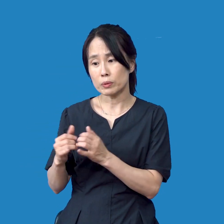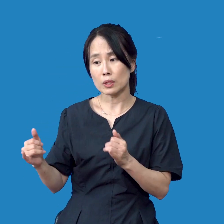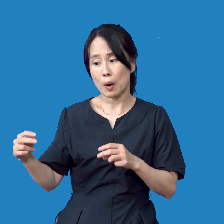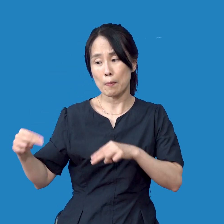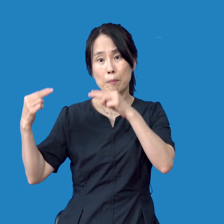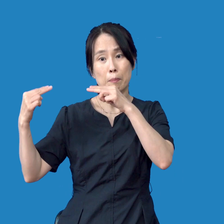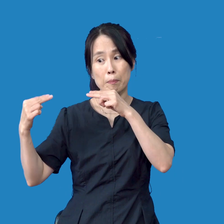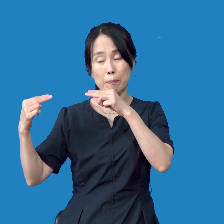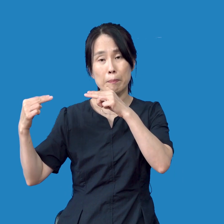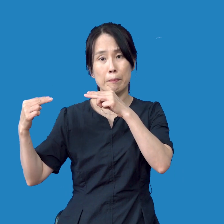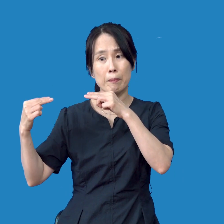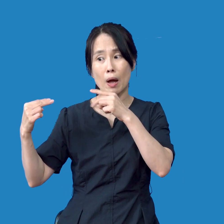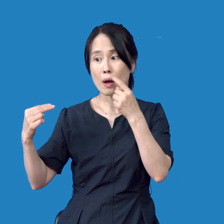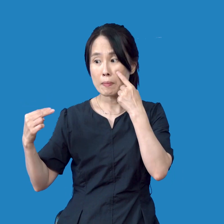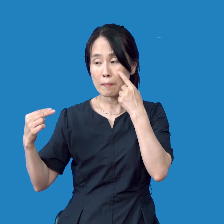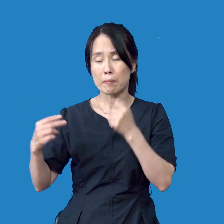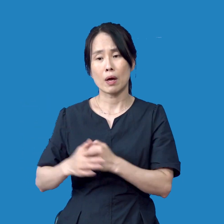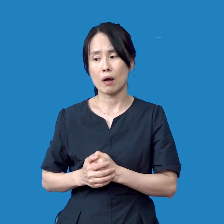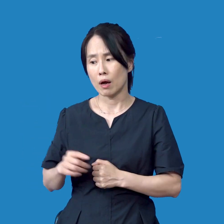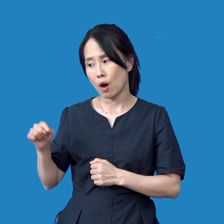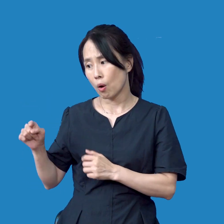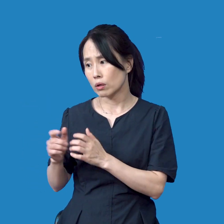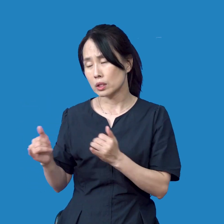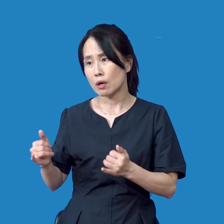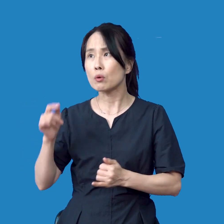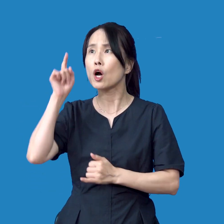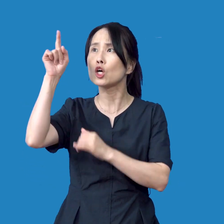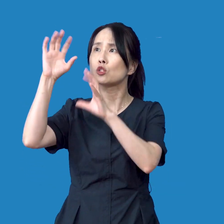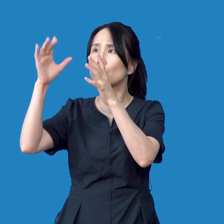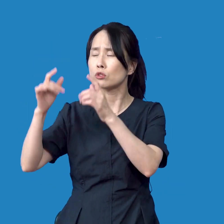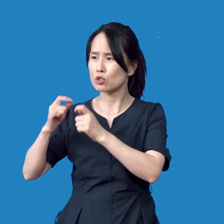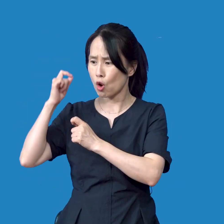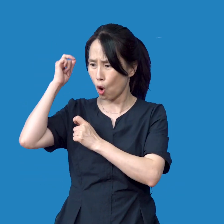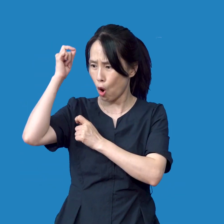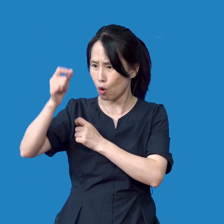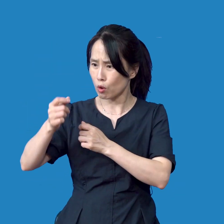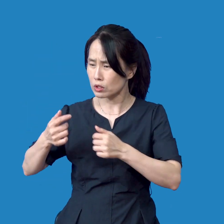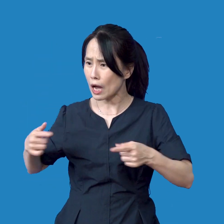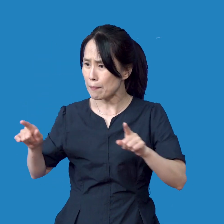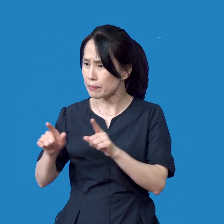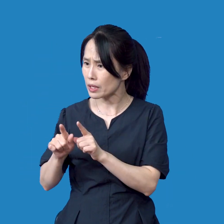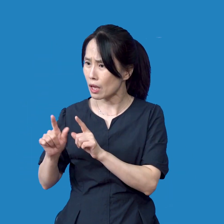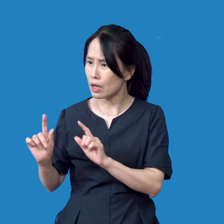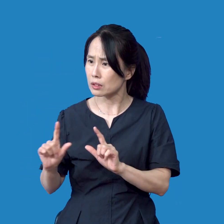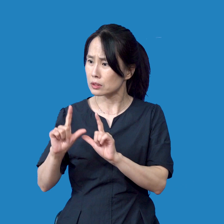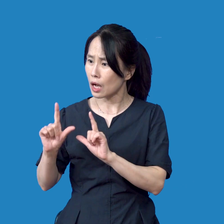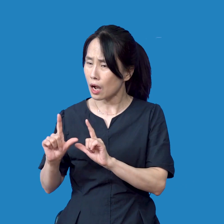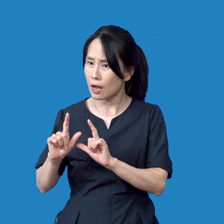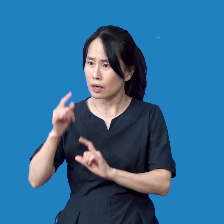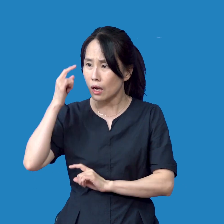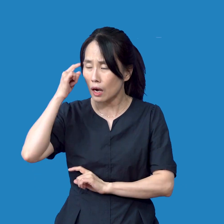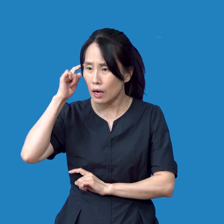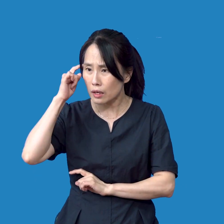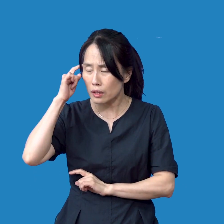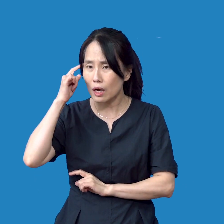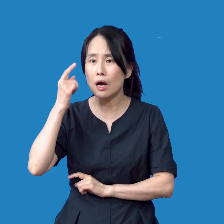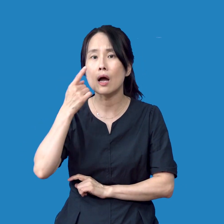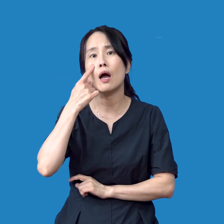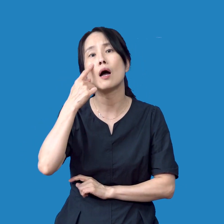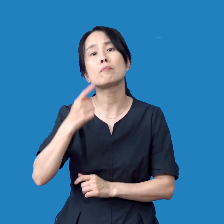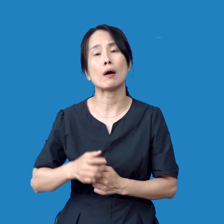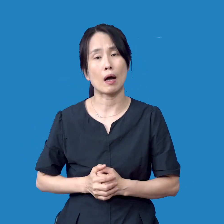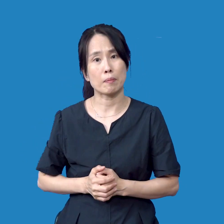한번 바라보십시오. 내가 이 사람과 천국에서 영원을 함께 누릴 것이다,